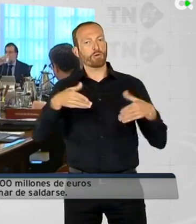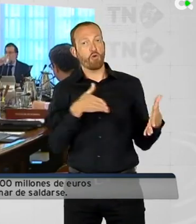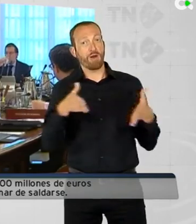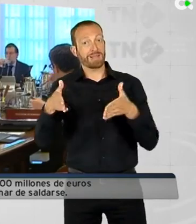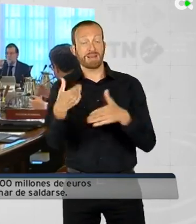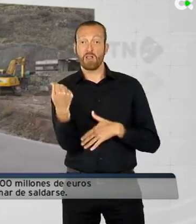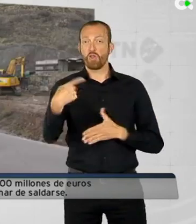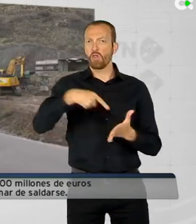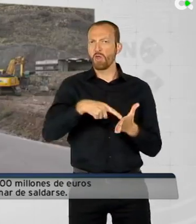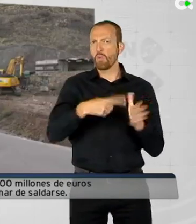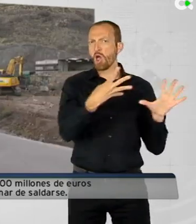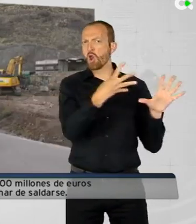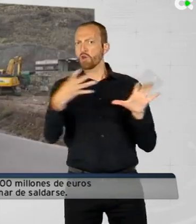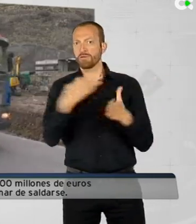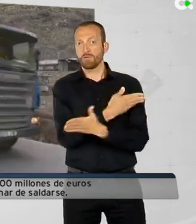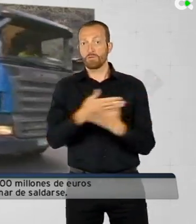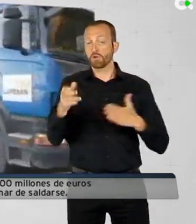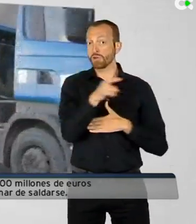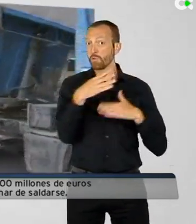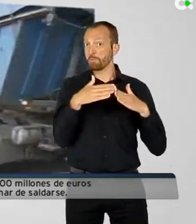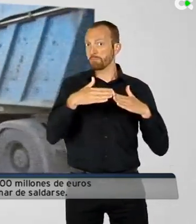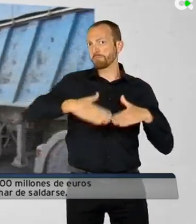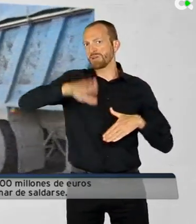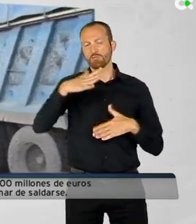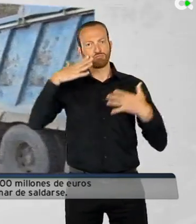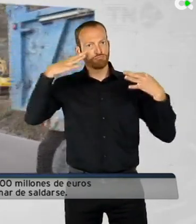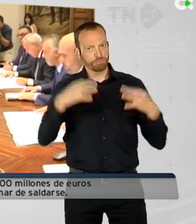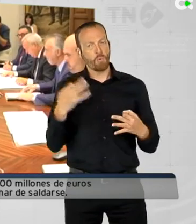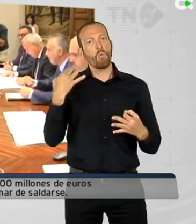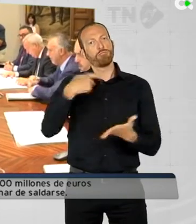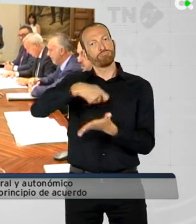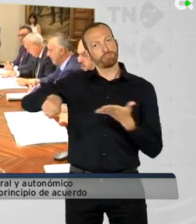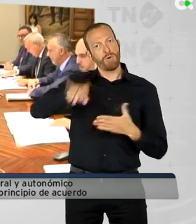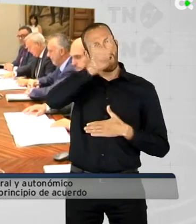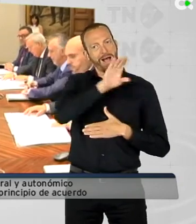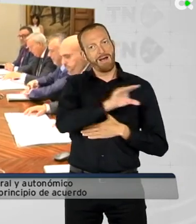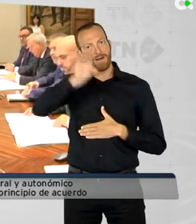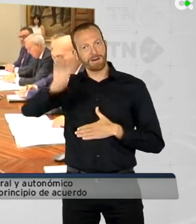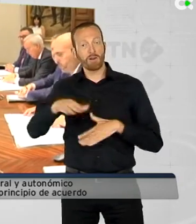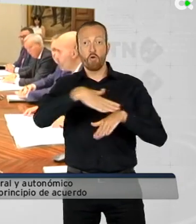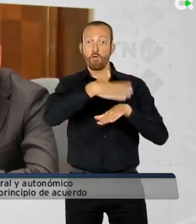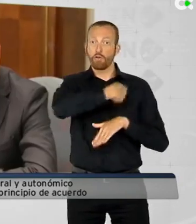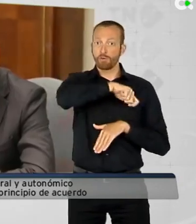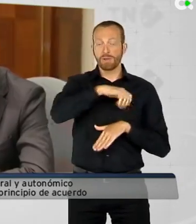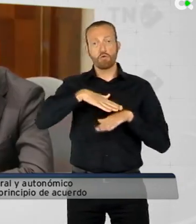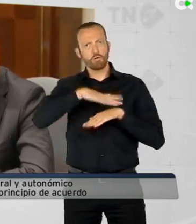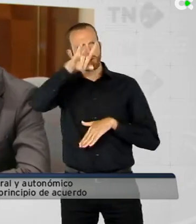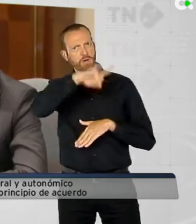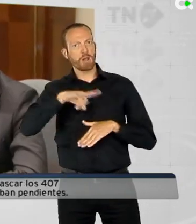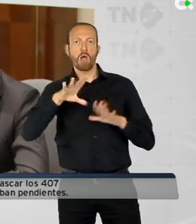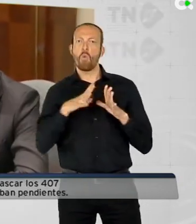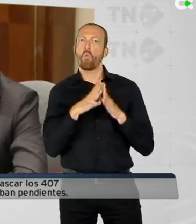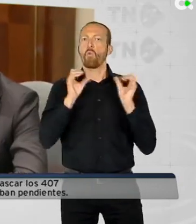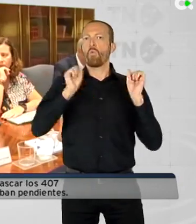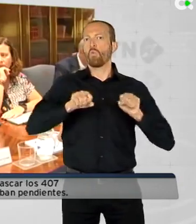la deuda de más de 900 millones de euros podría terminar de saldarse, gobierno central y autonómico han llegado a un principio de